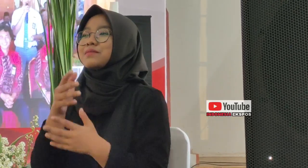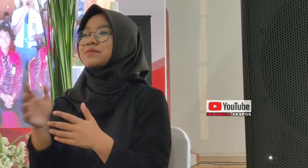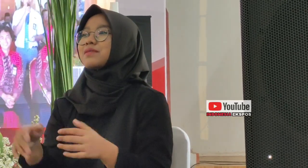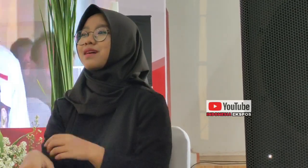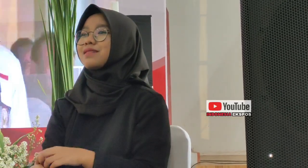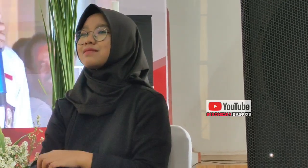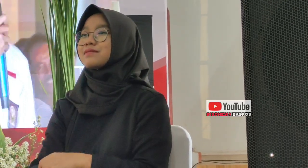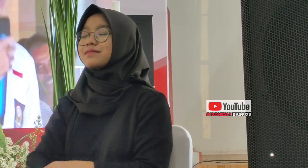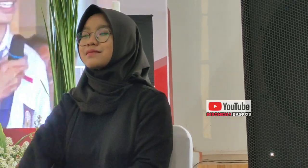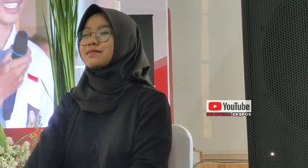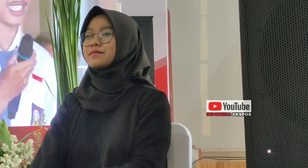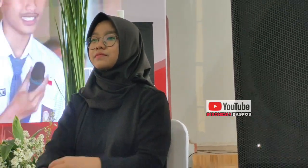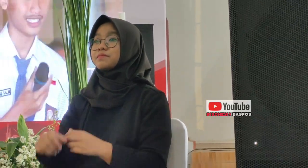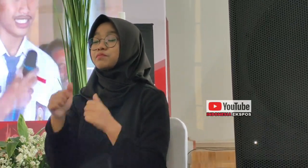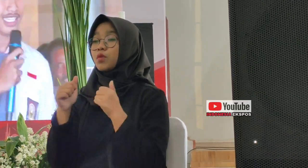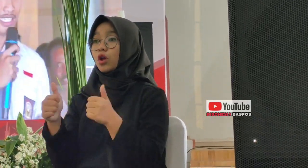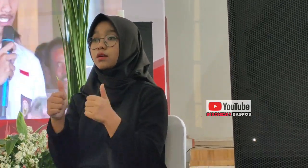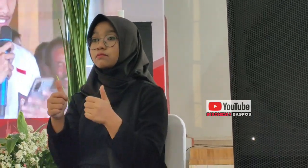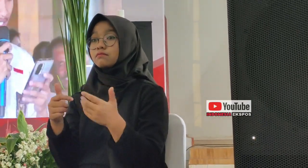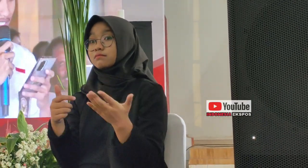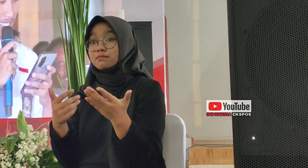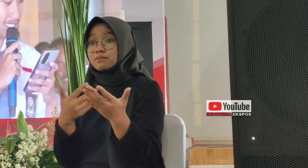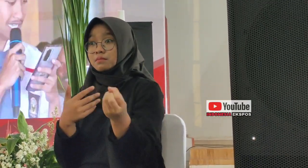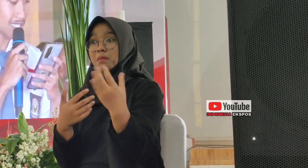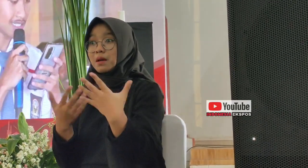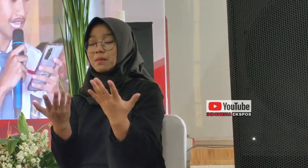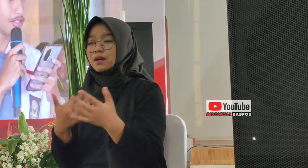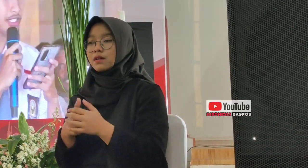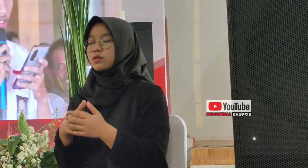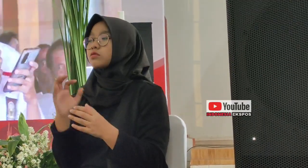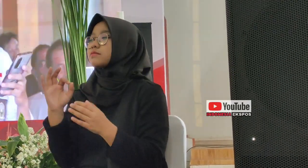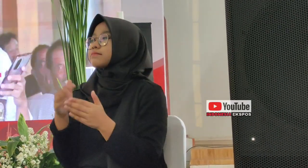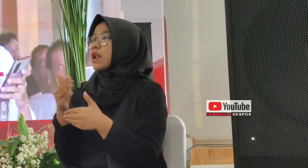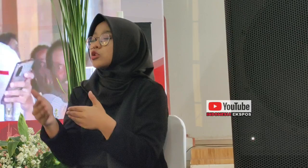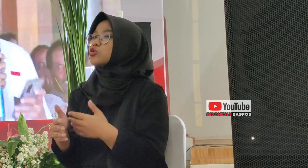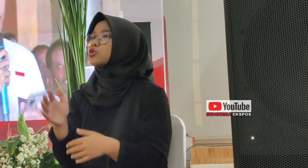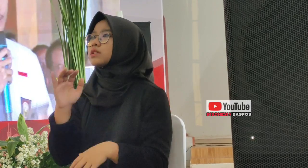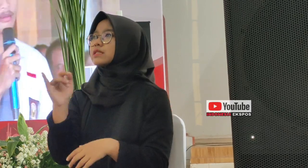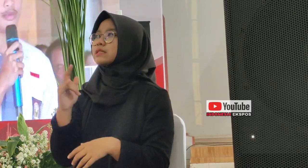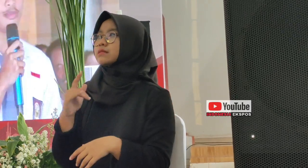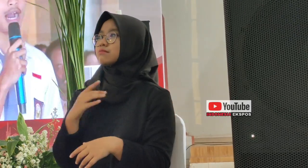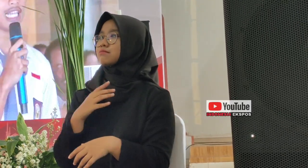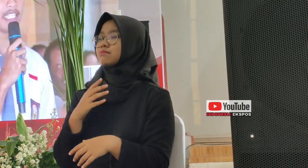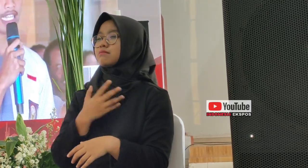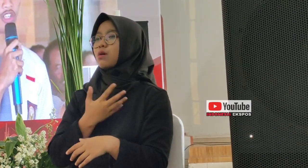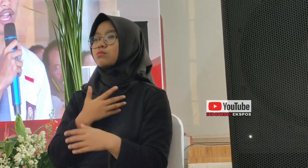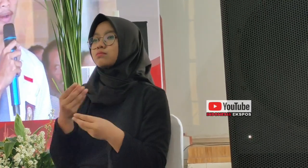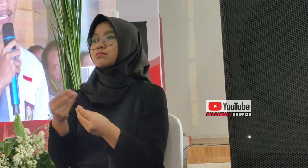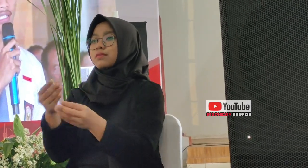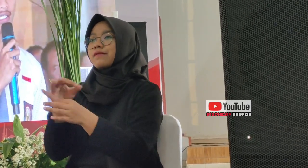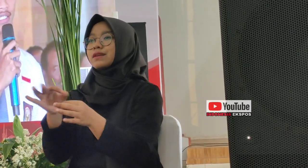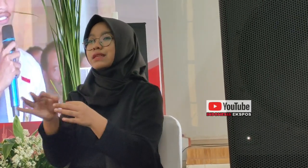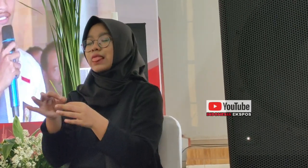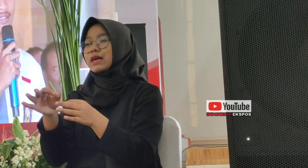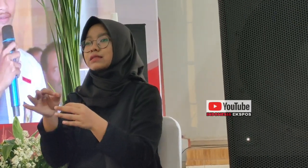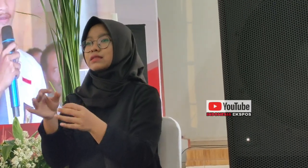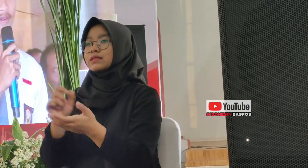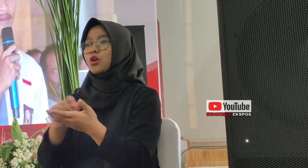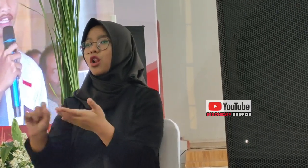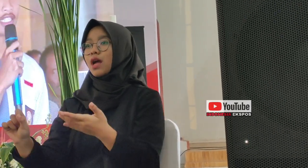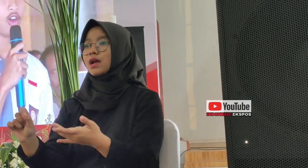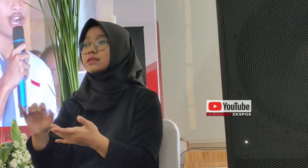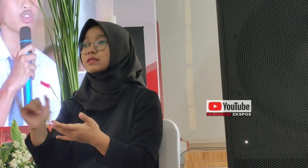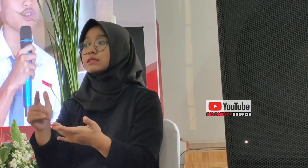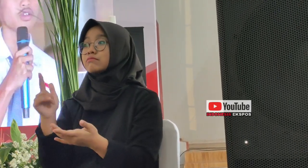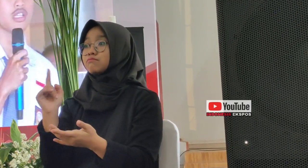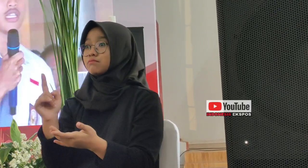ngene. Boten. Boten nggih. Apa, Lim? Lanjutnya itu saya ingin menghas fasilitas sekolah, Pak. Fasilitas